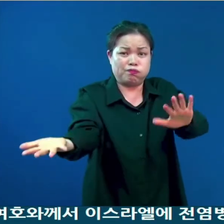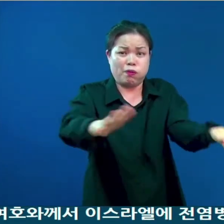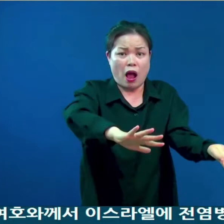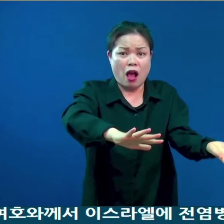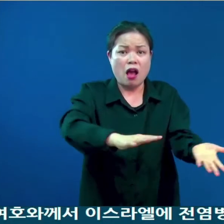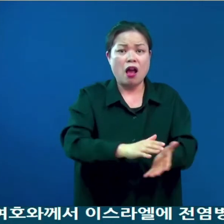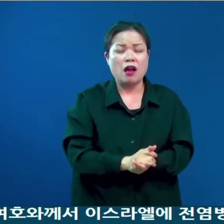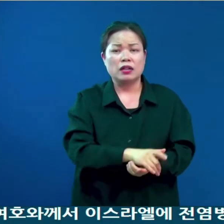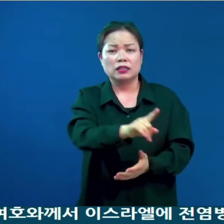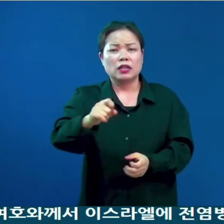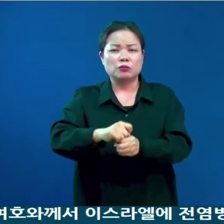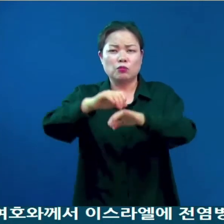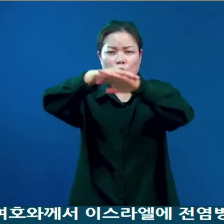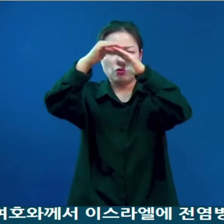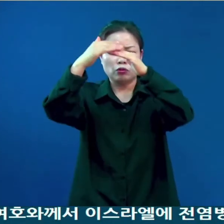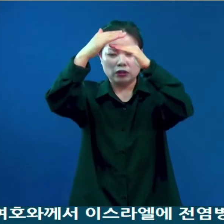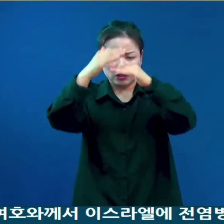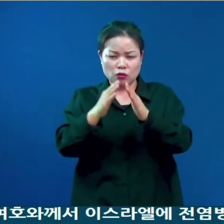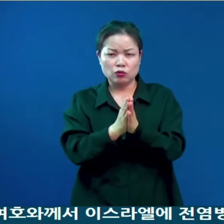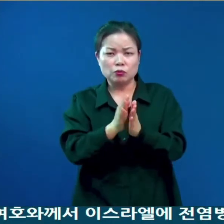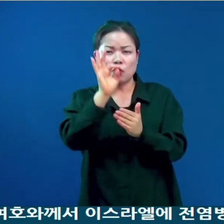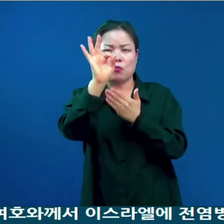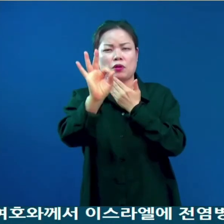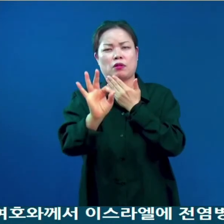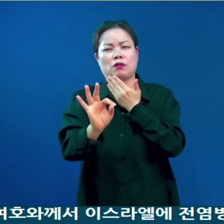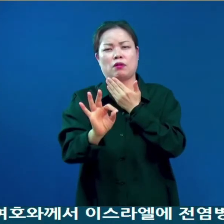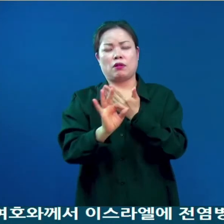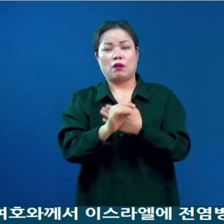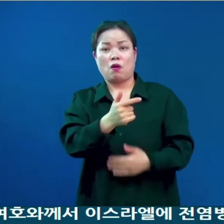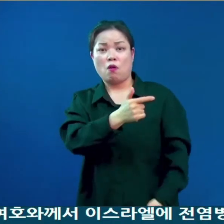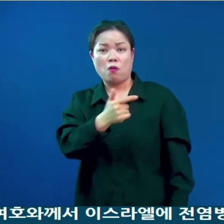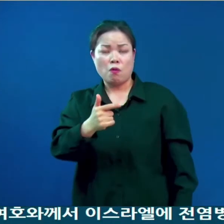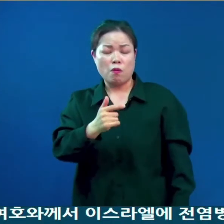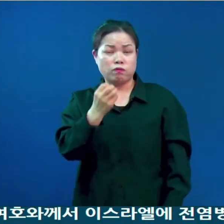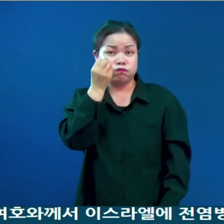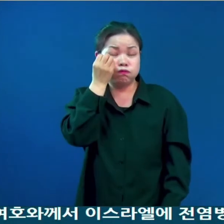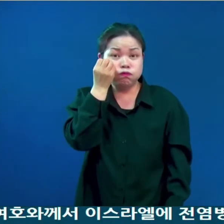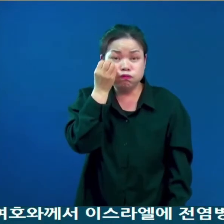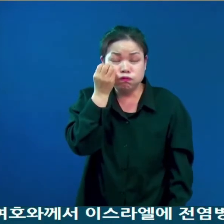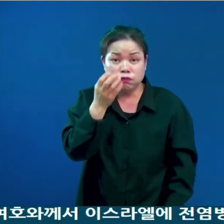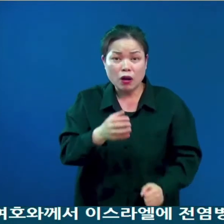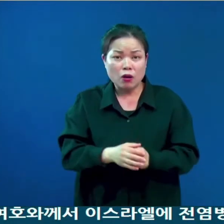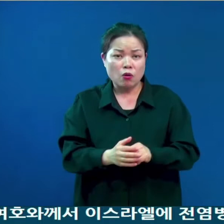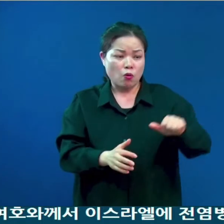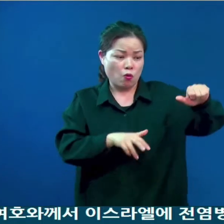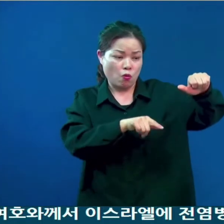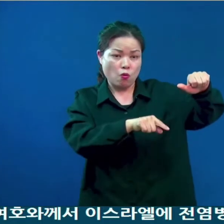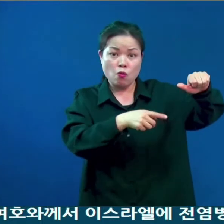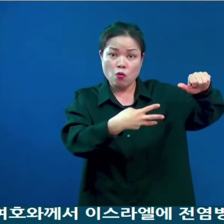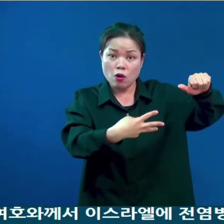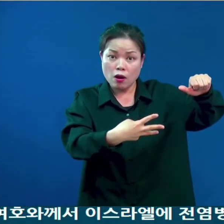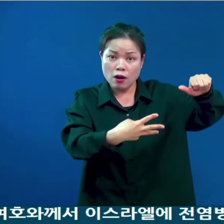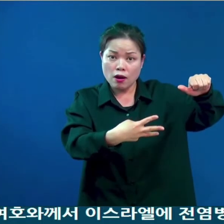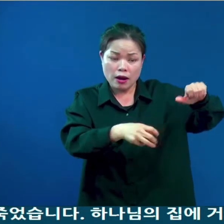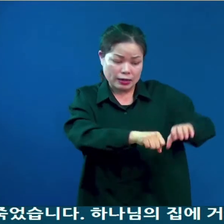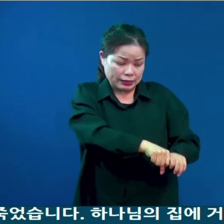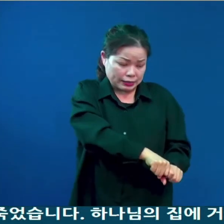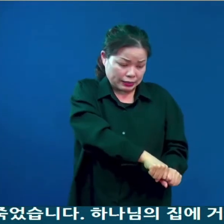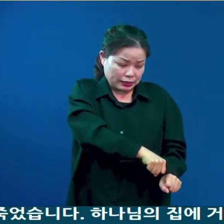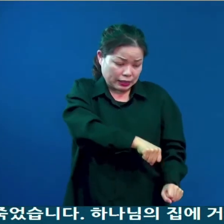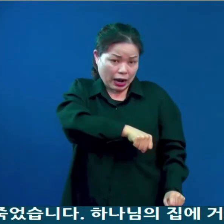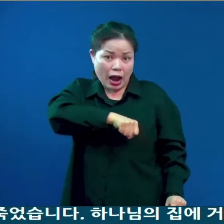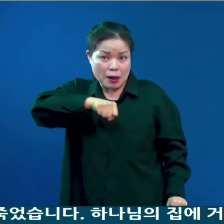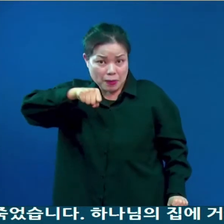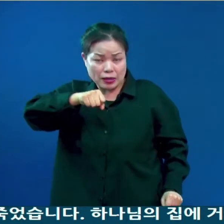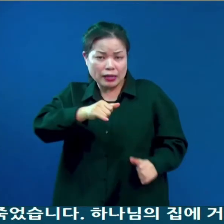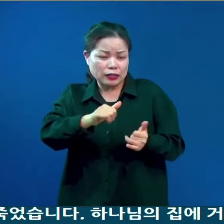있습니다. 또 이야기의 전개 과정, 진행 과정을 보면 굉장히 아이러니하게도 5절을 보십시오. 칼을 뺄